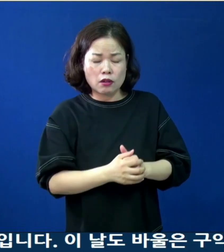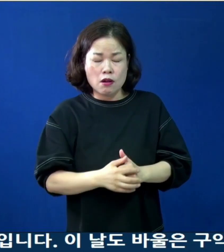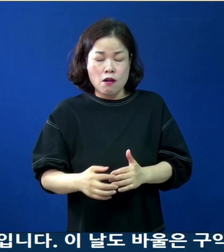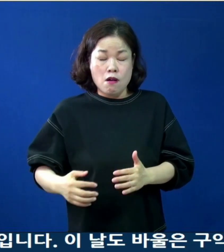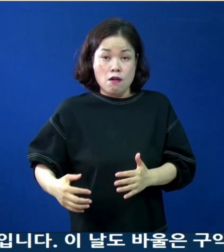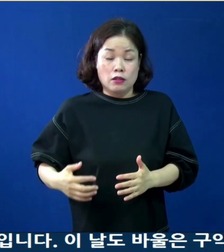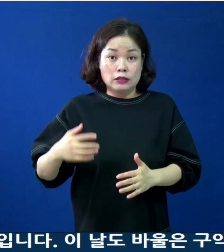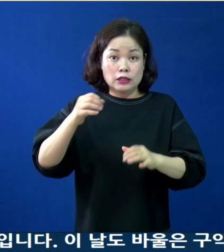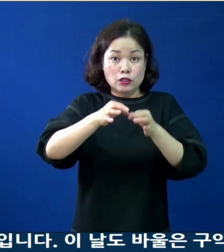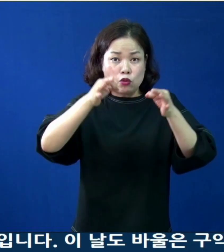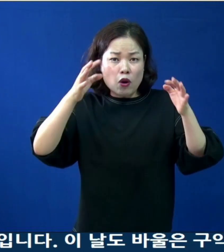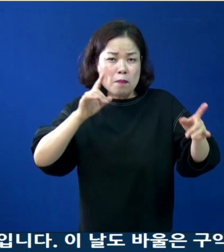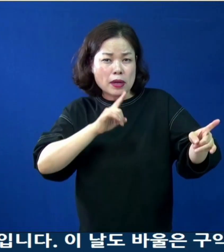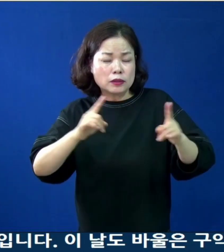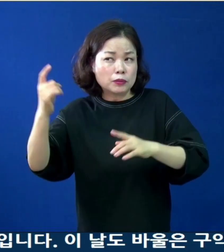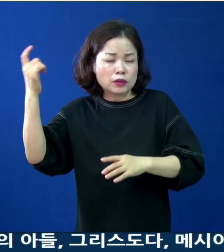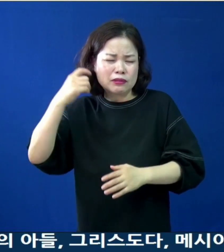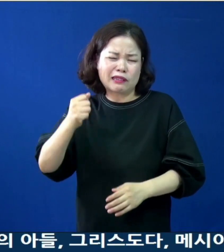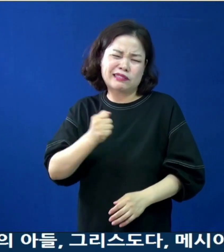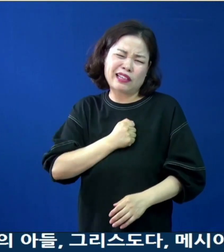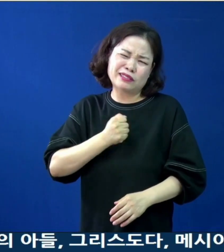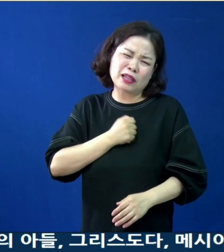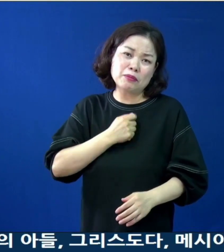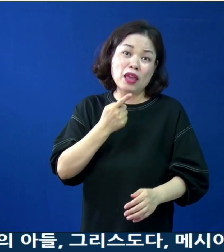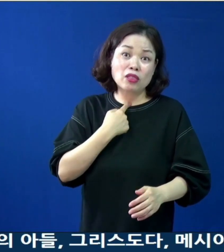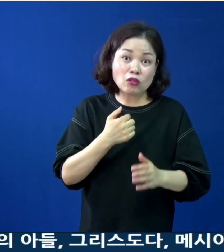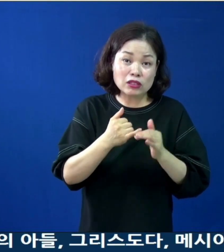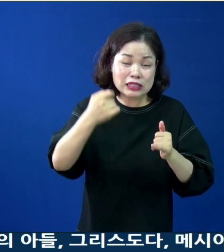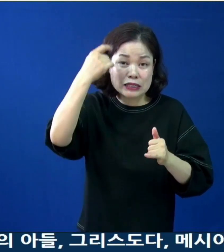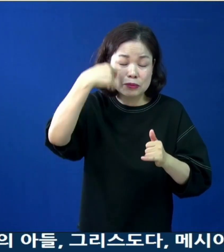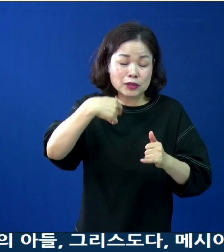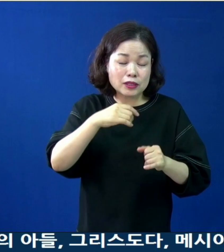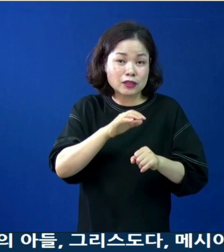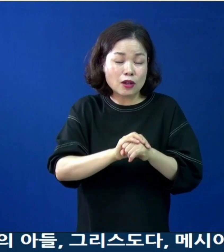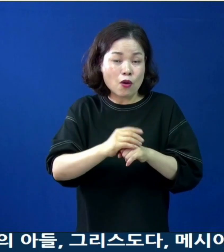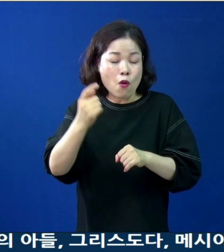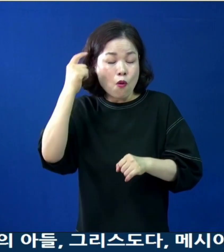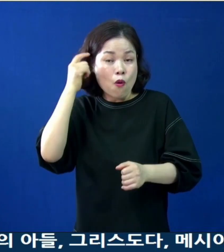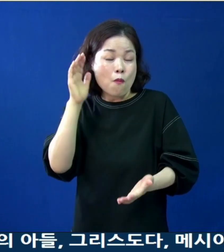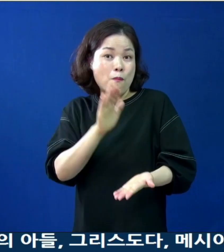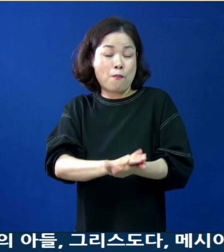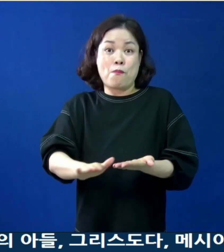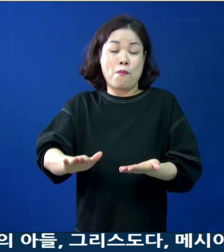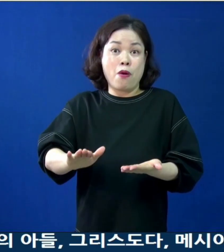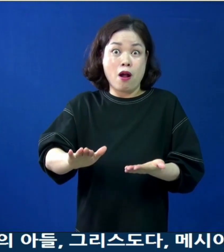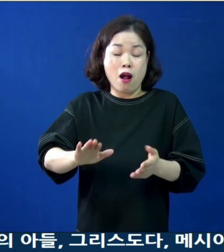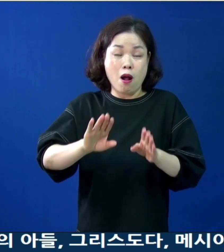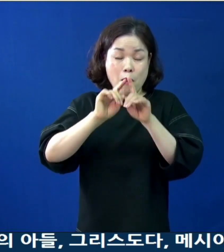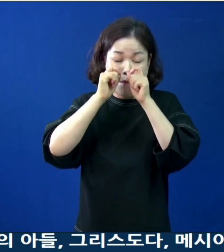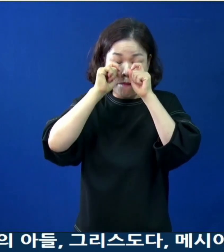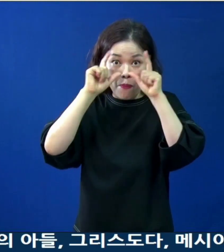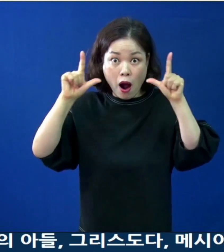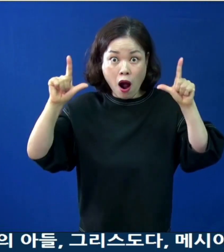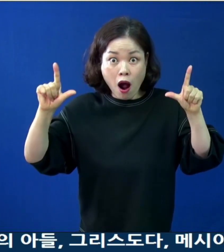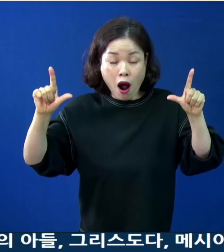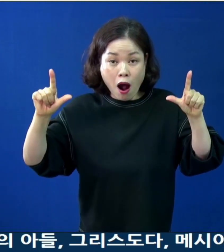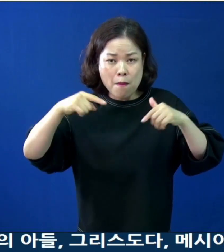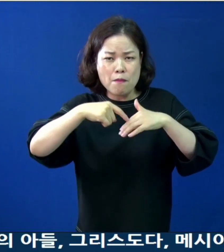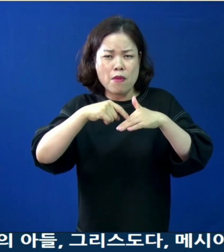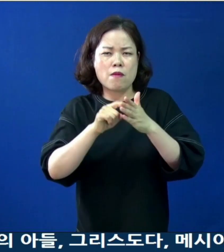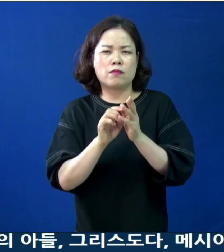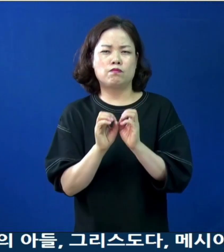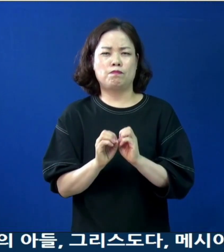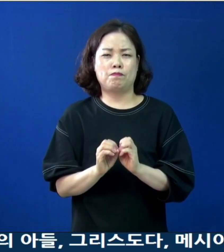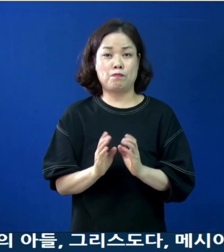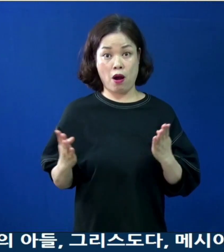그냥 그동안에 말씀을 듣고도 답답하던 사람들이 이 회당에서 확 그냥 개안을 하고 마음이 활짝 열리는 그런